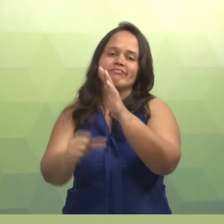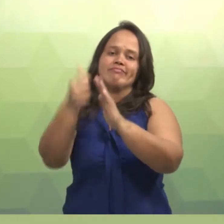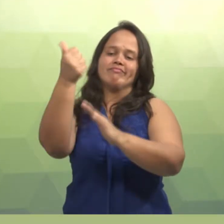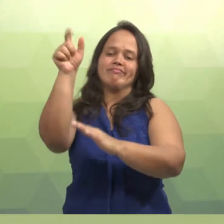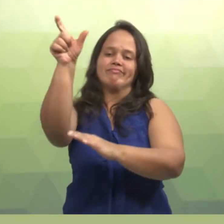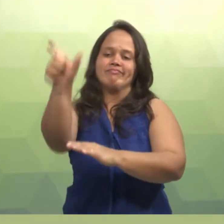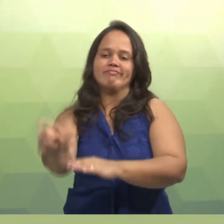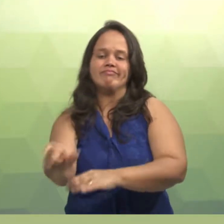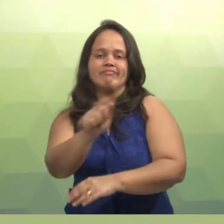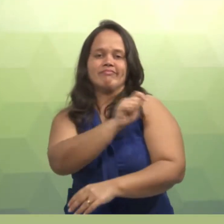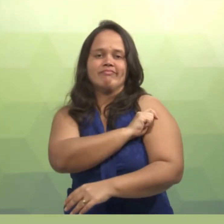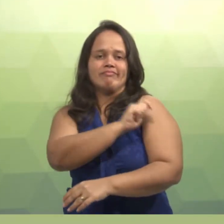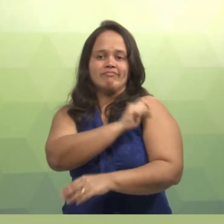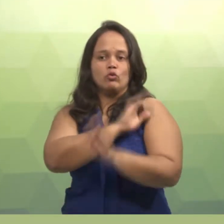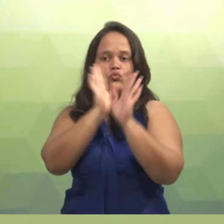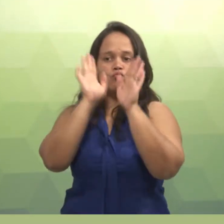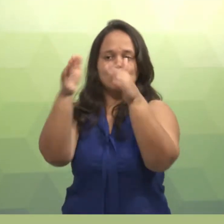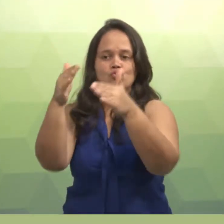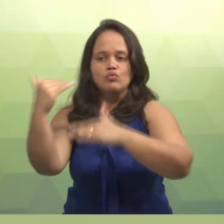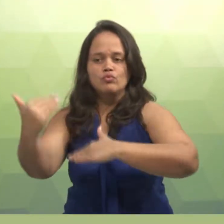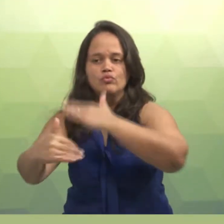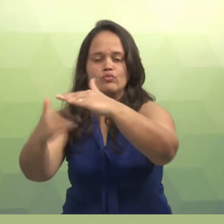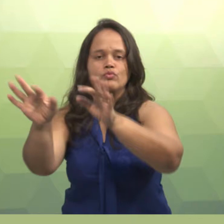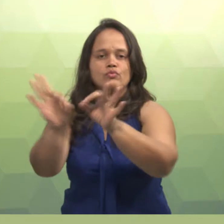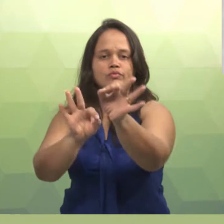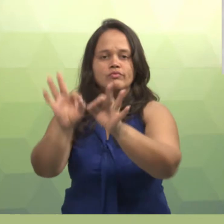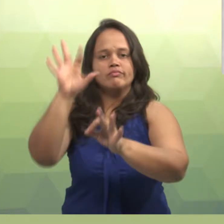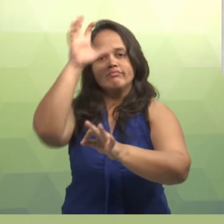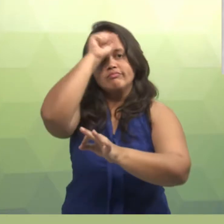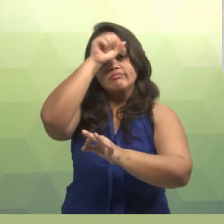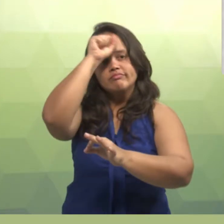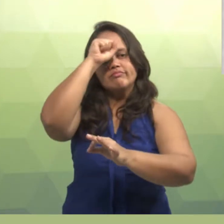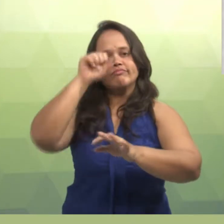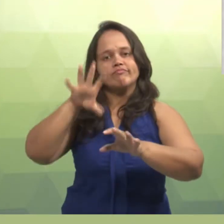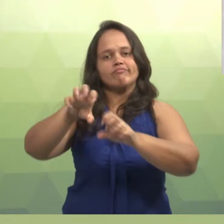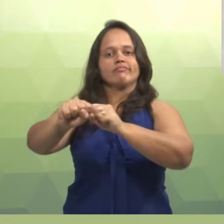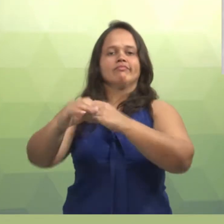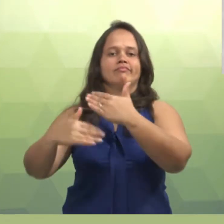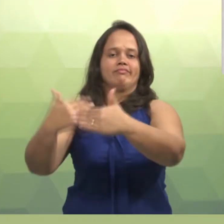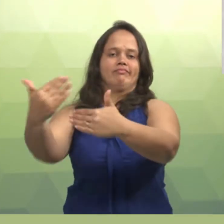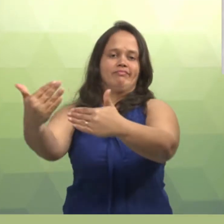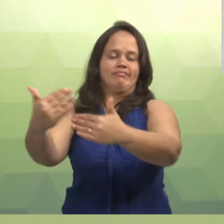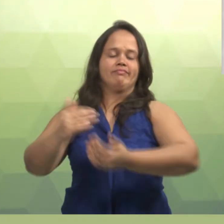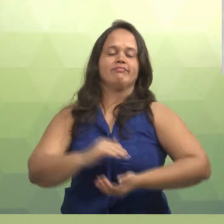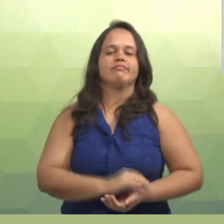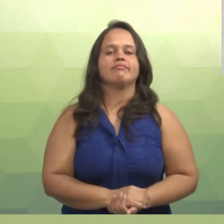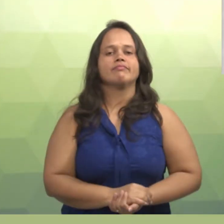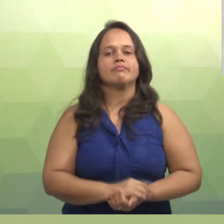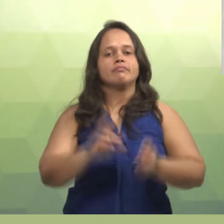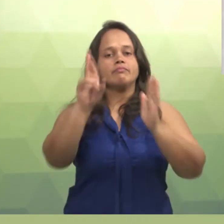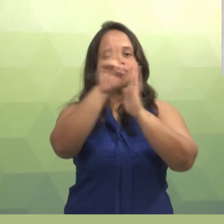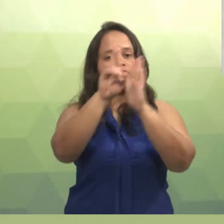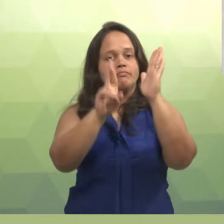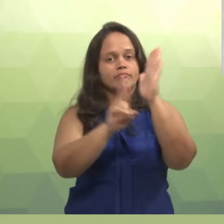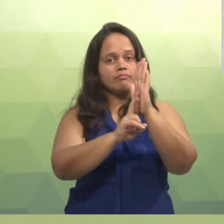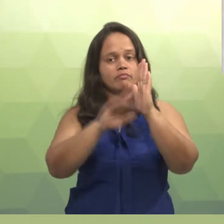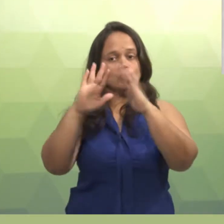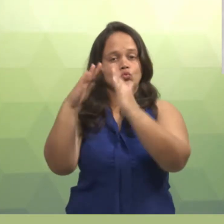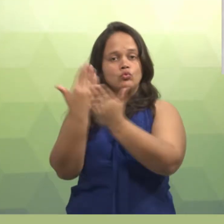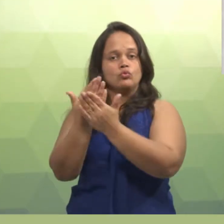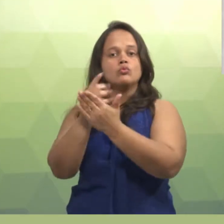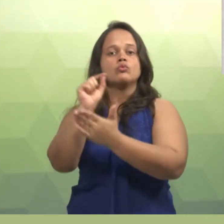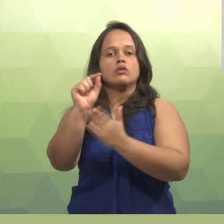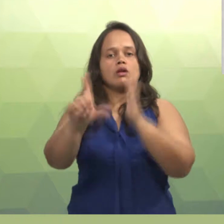seu processo de aprendizagem e de formação. O regimento da escola é a sua lei interna, significa